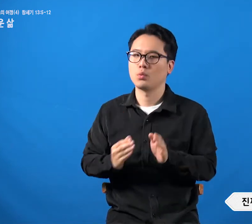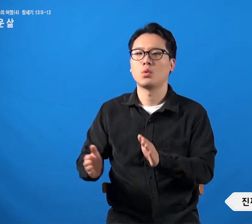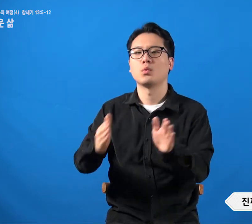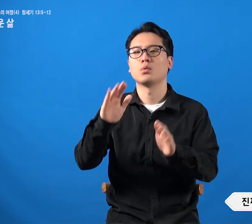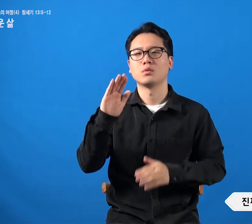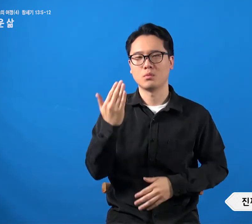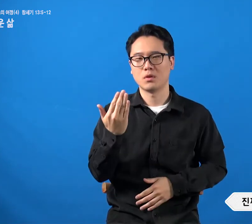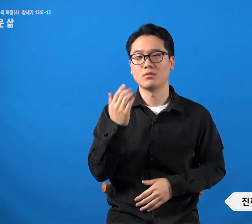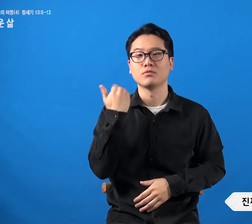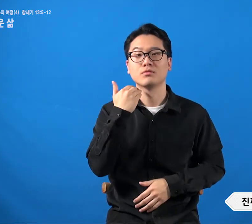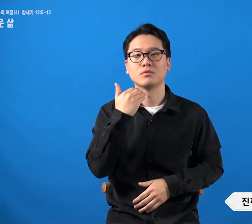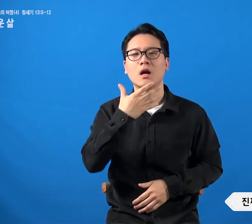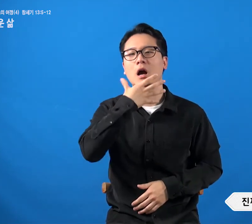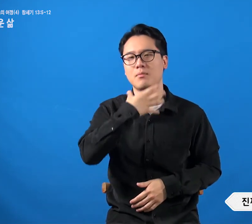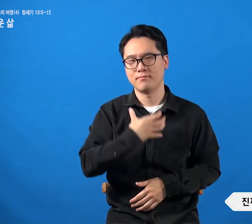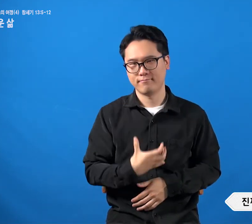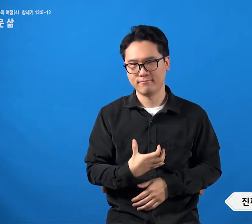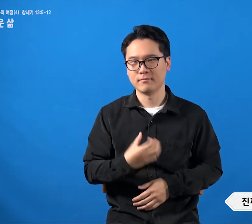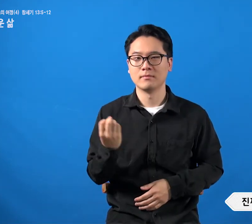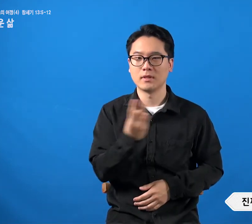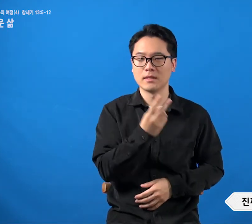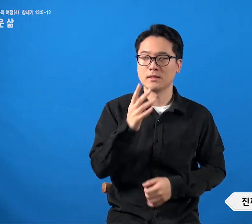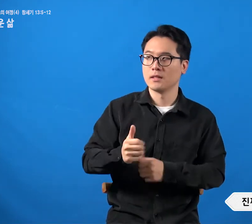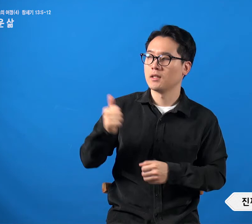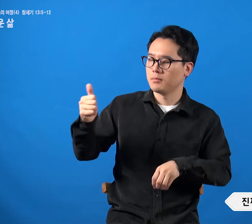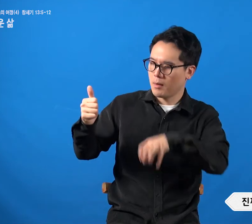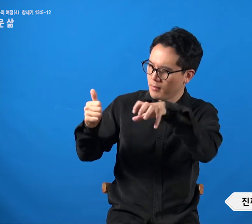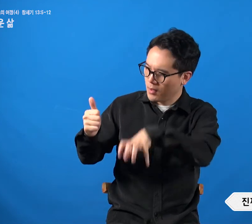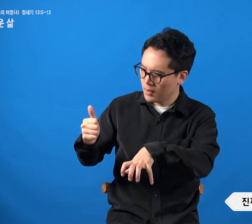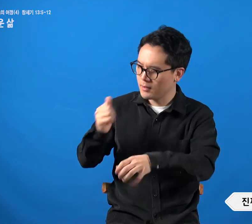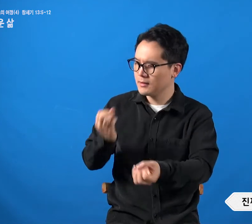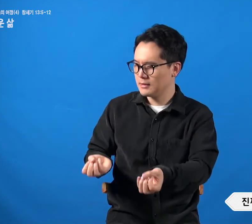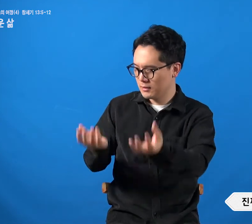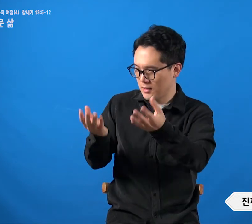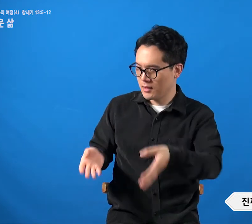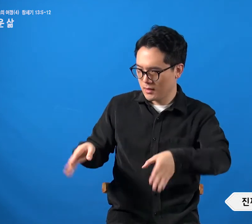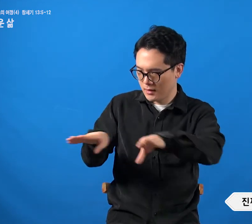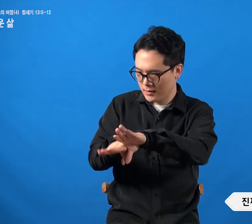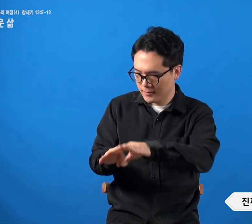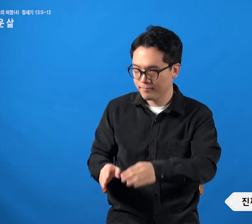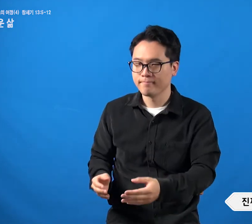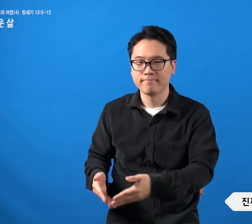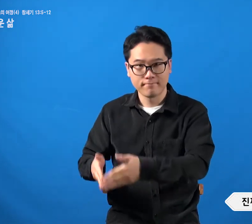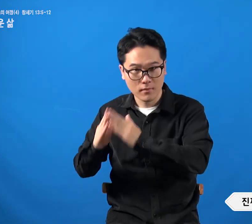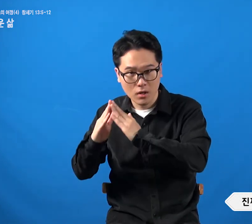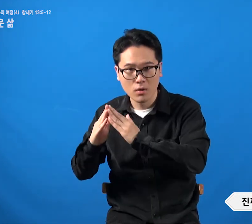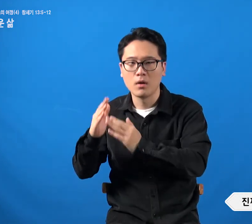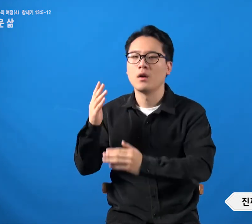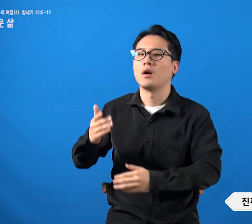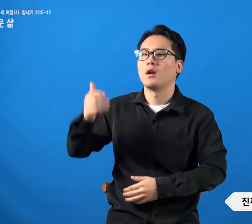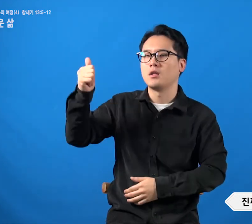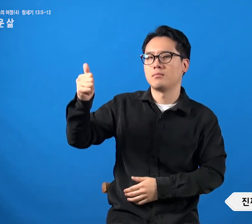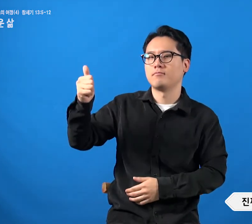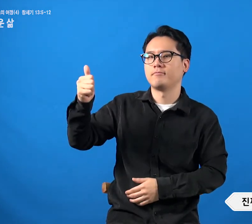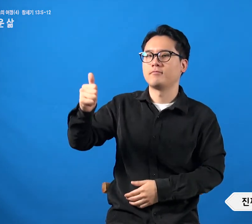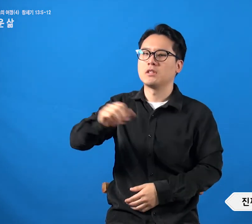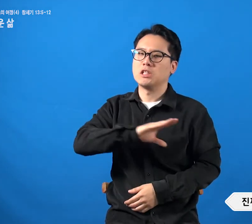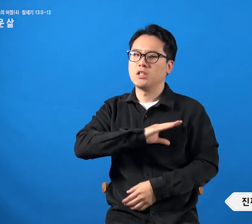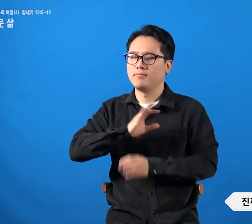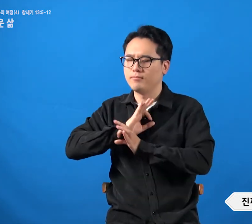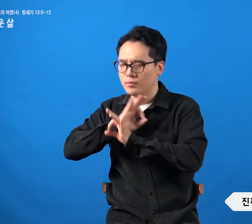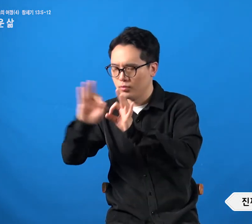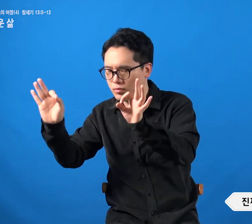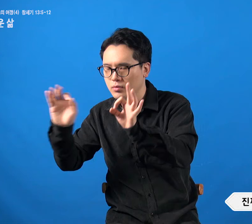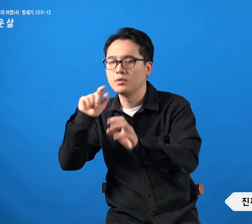하나님 앞에 제단을 쌓으며 여호와의 이름을 부르는 장면을 성경은 말씀하고